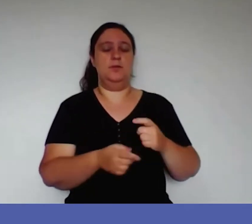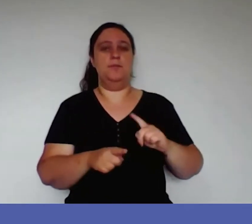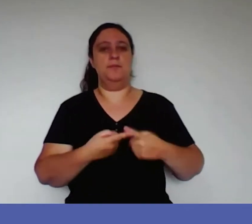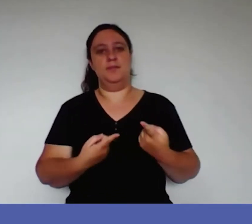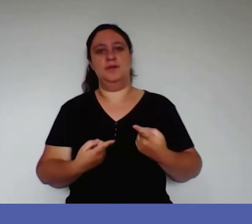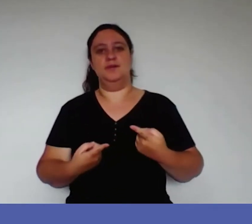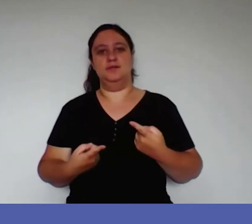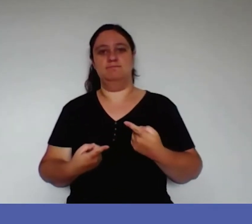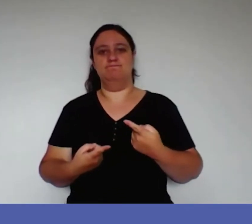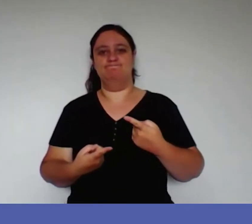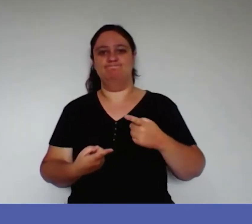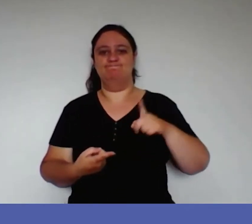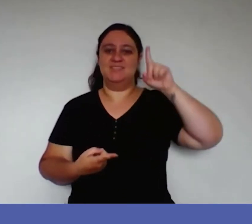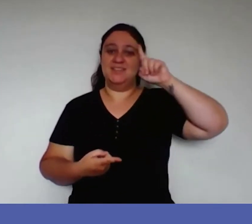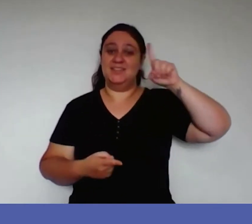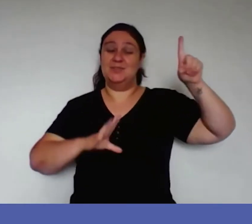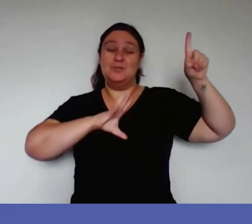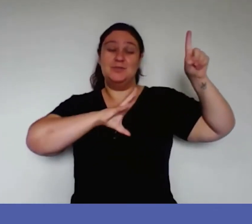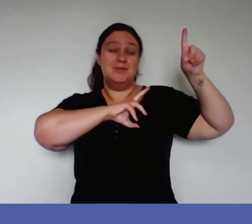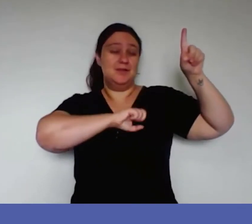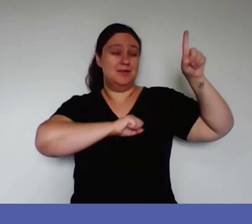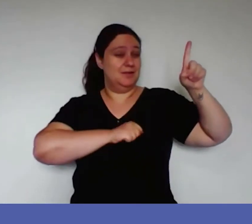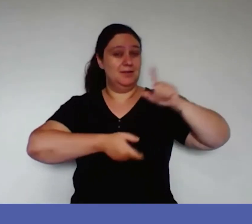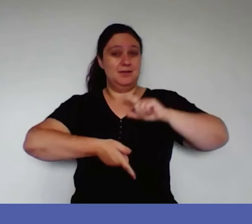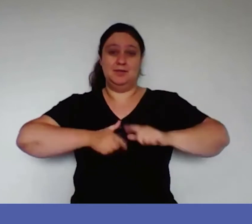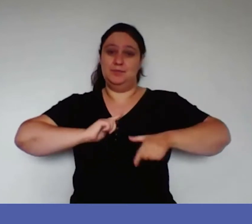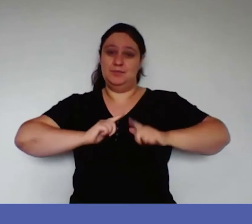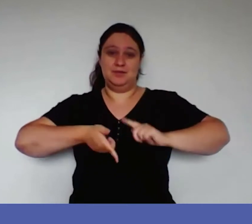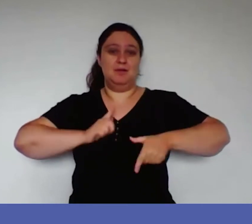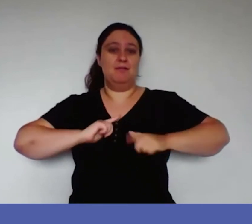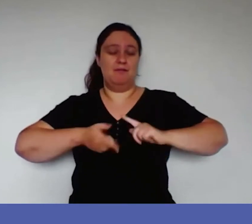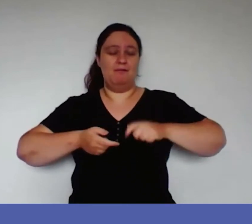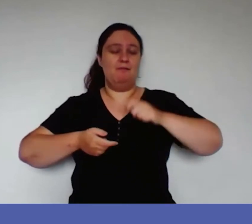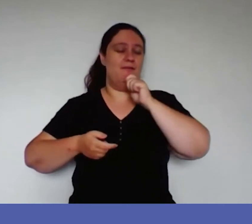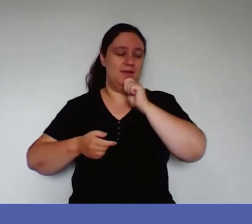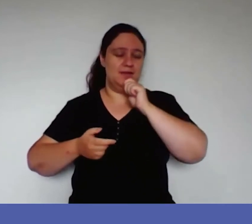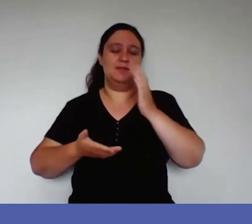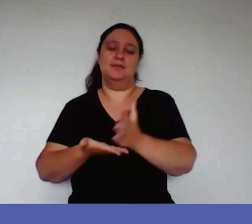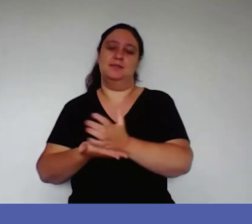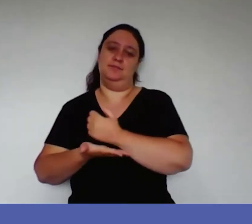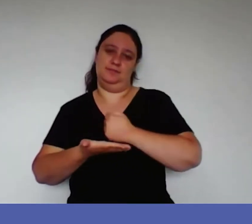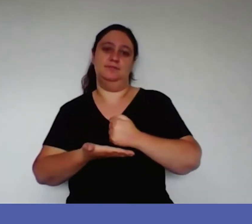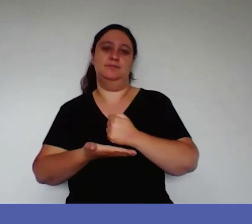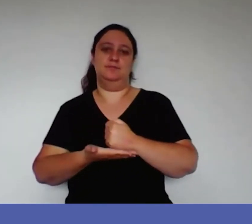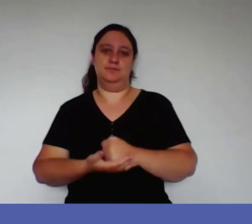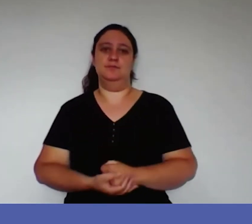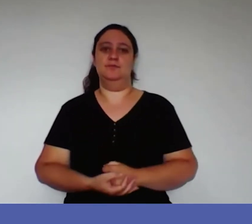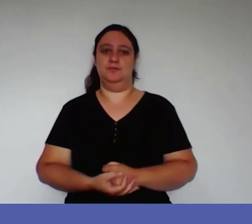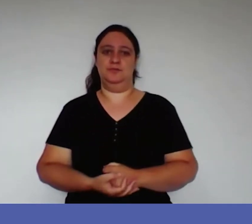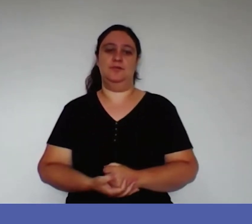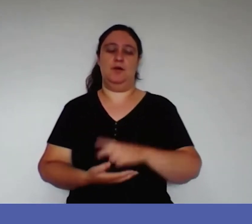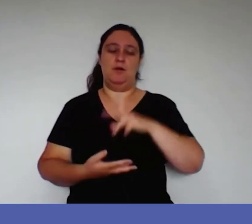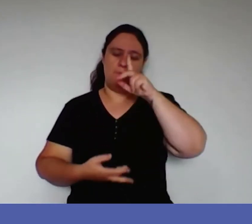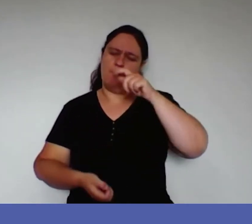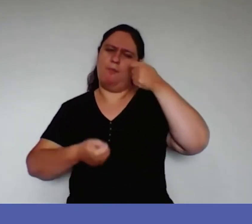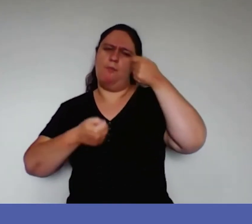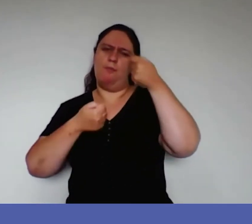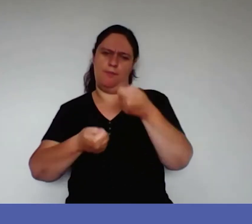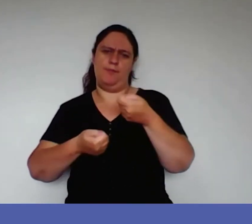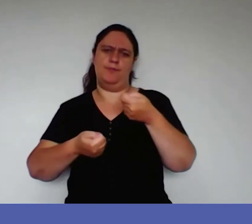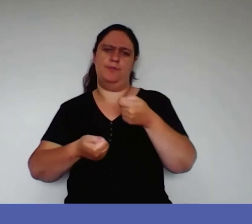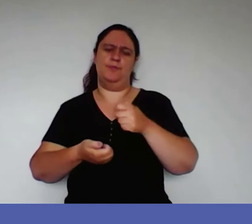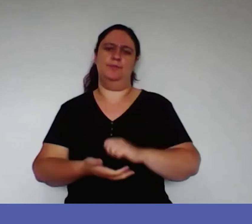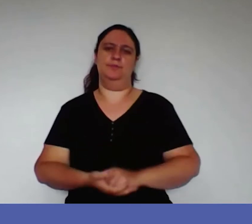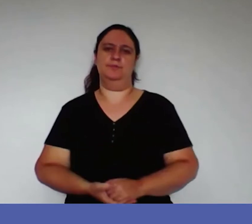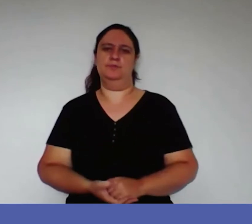povo, o povo de Israel. Deus ainda vai salvar esse povo, né? Com seu grande poder. Os